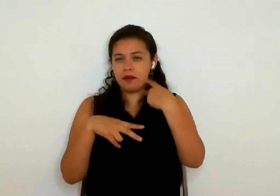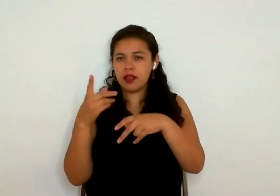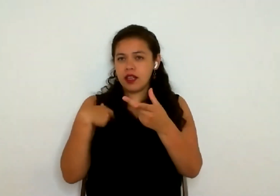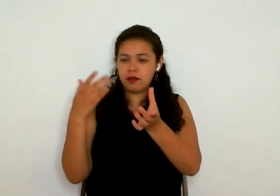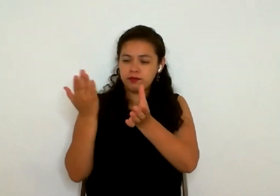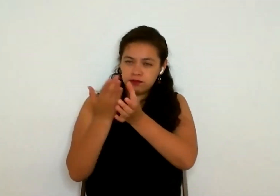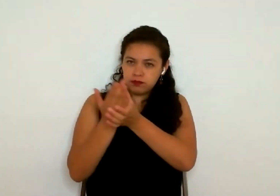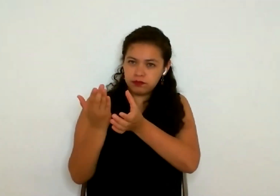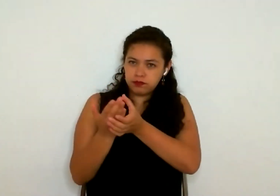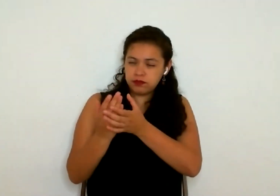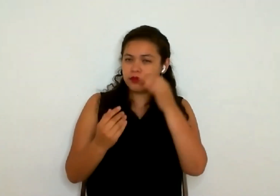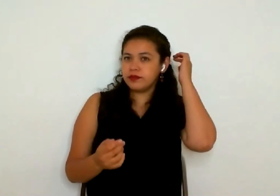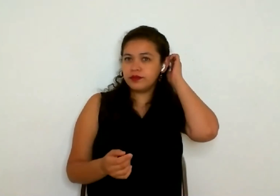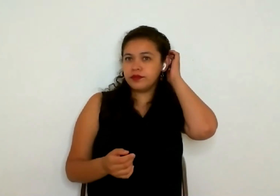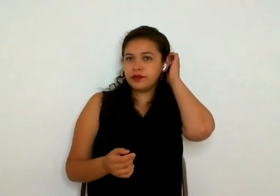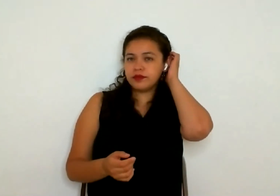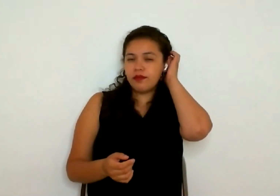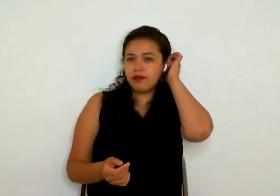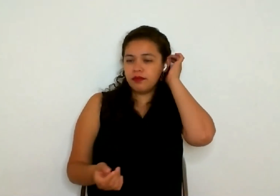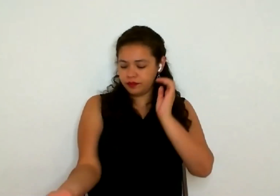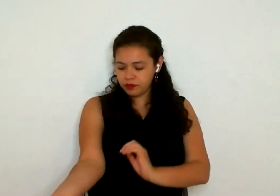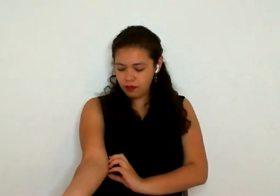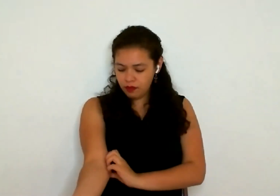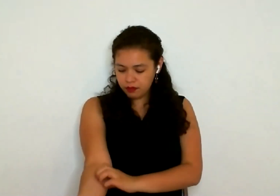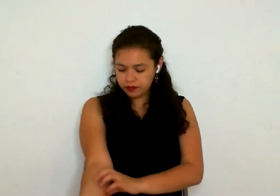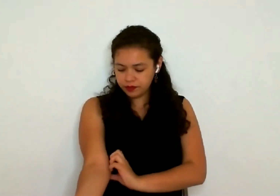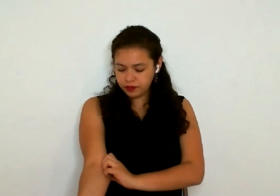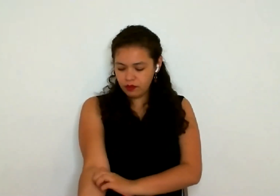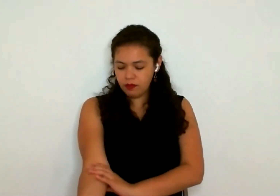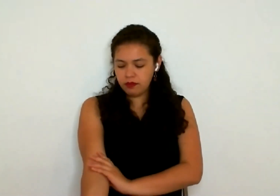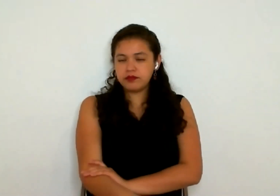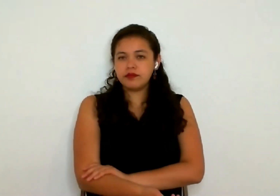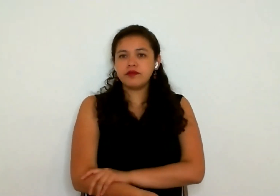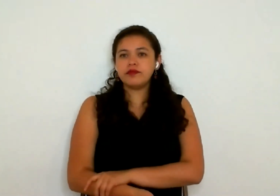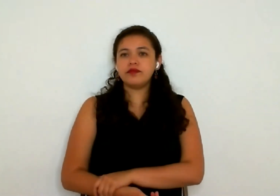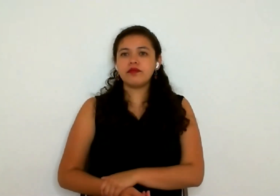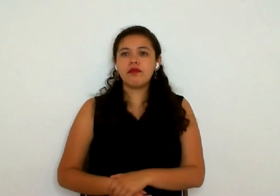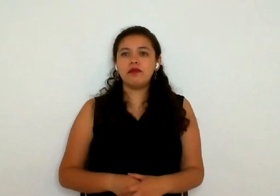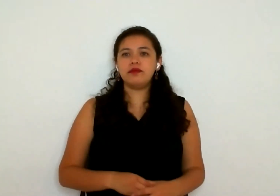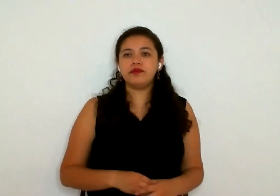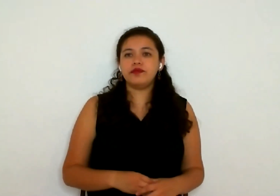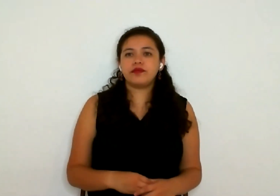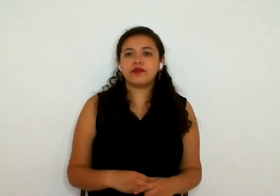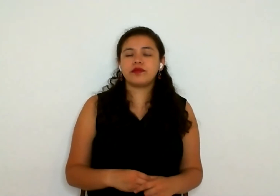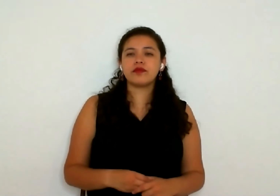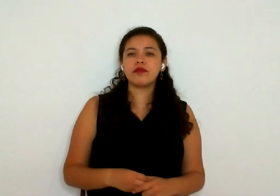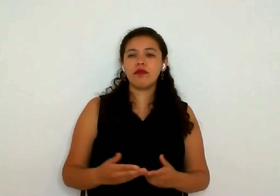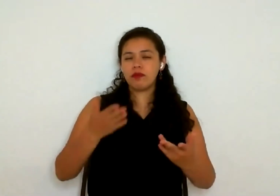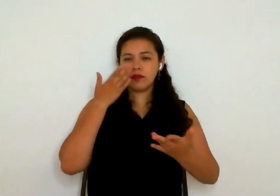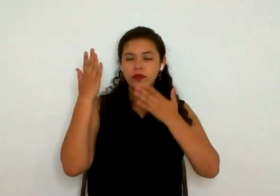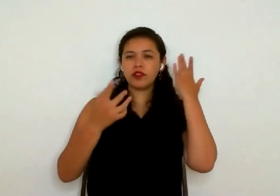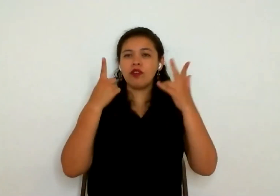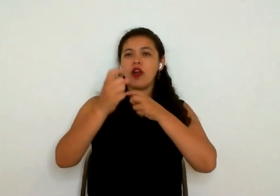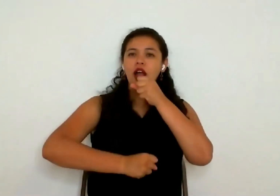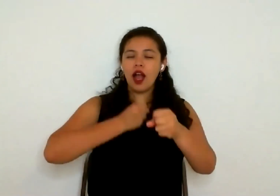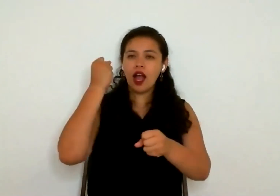porque de hecho por ejemplo en nuestro caso el estudio tenía una y una vigencia de un año cada